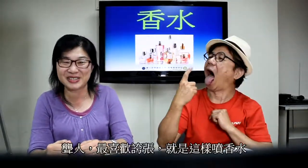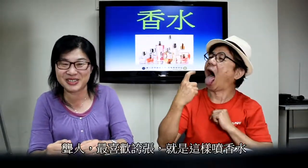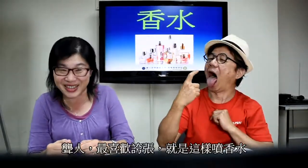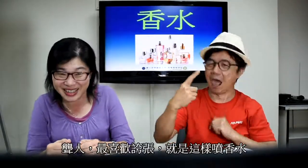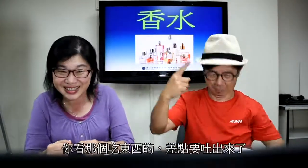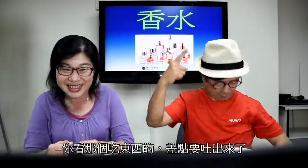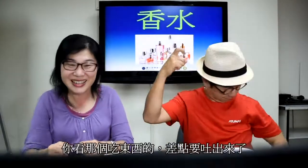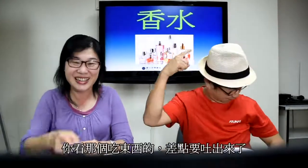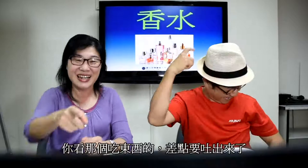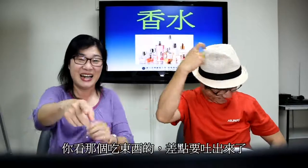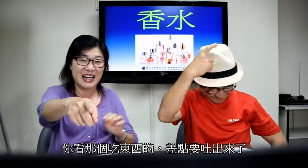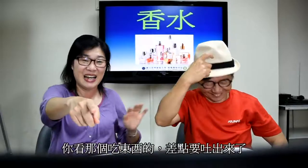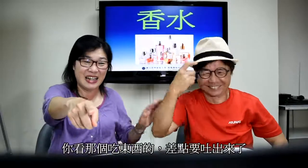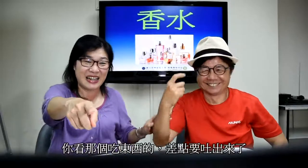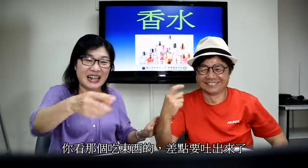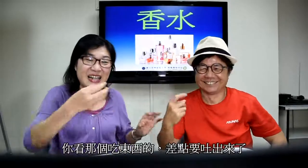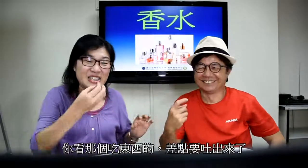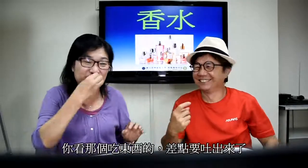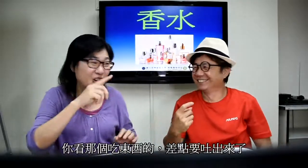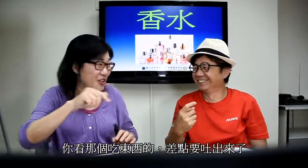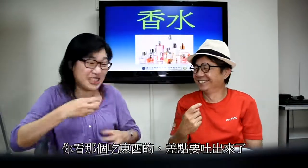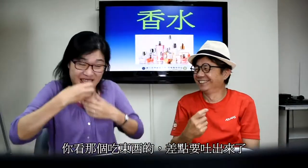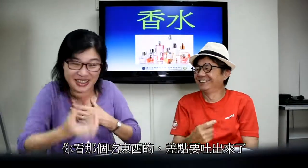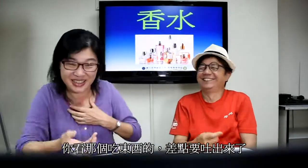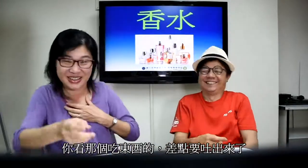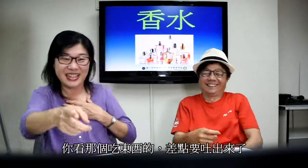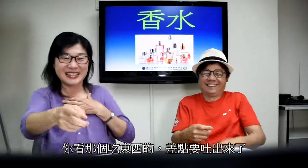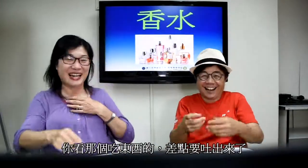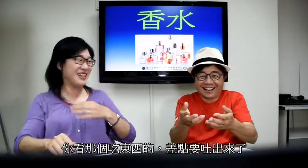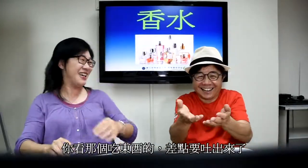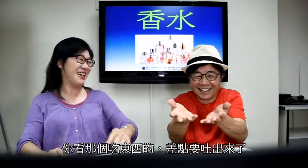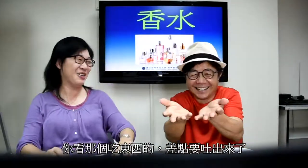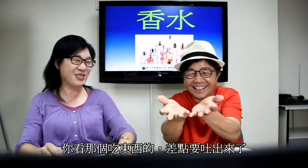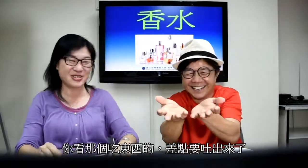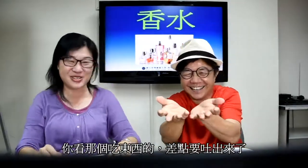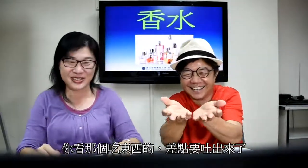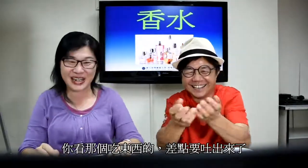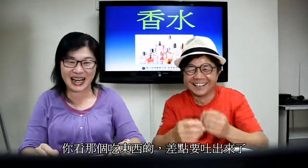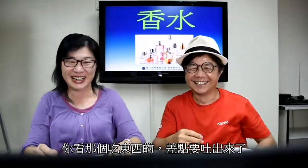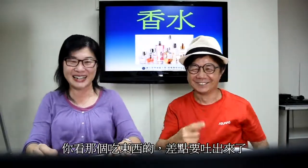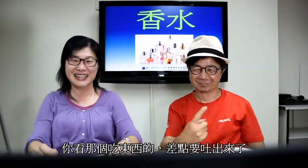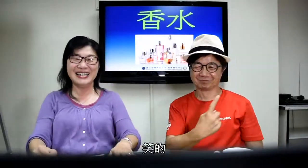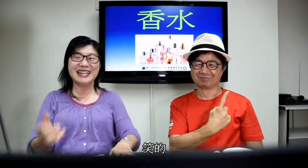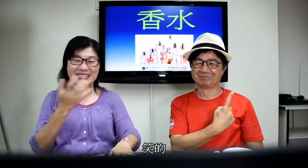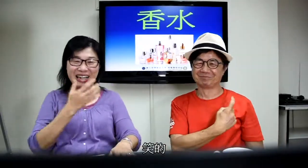水。你看那个吃东西的，差点要吐出来了，笑的。